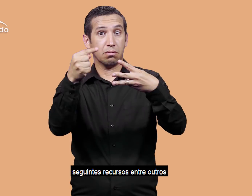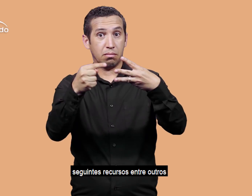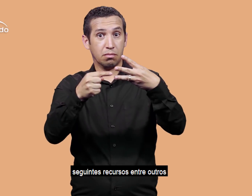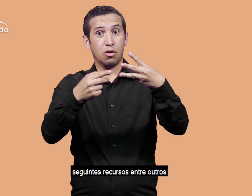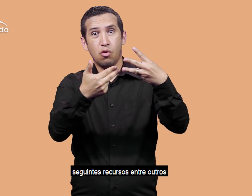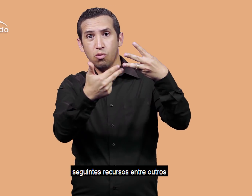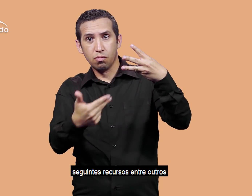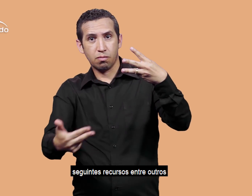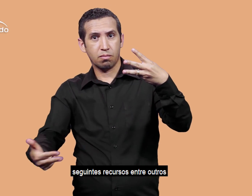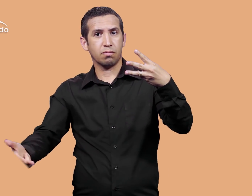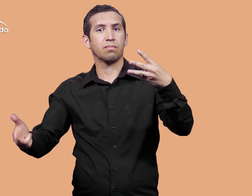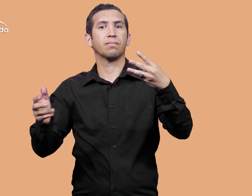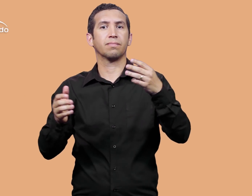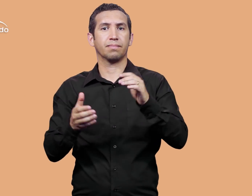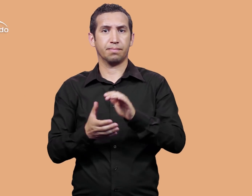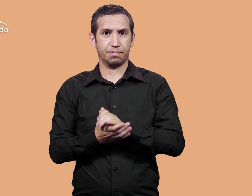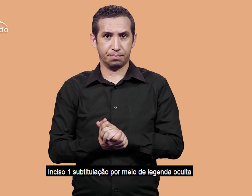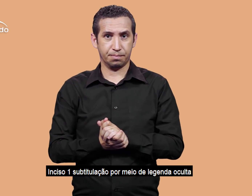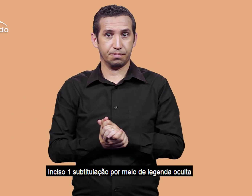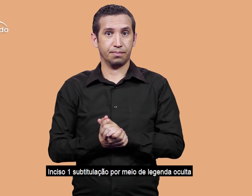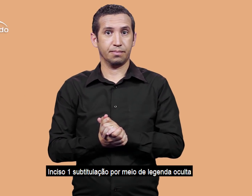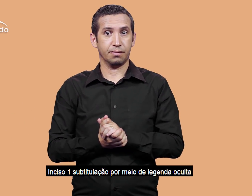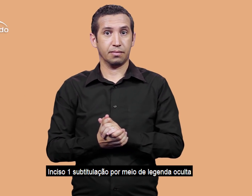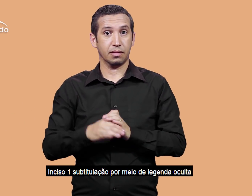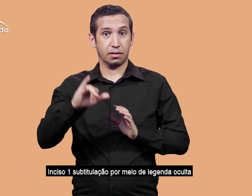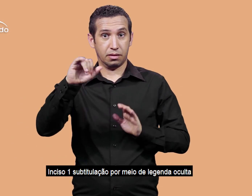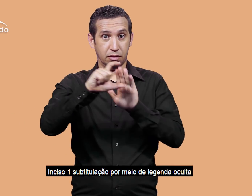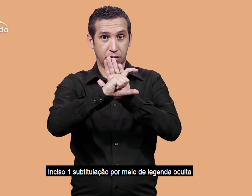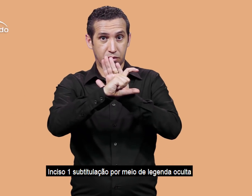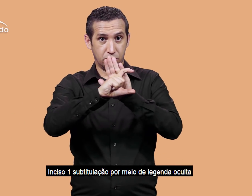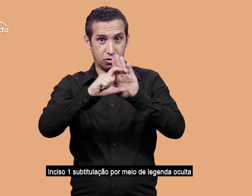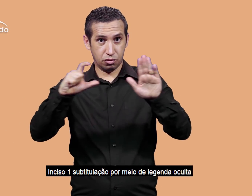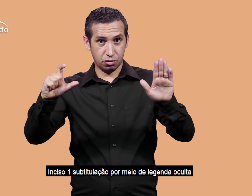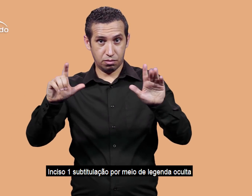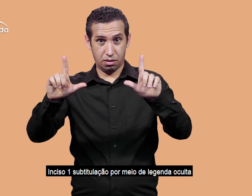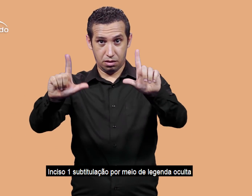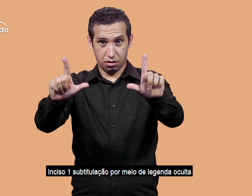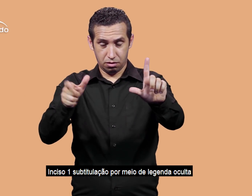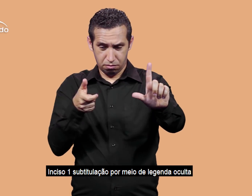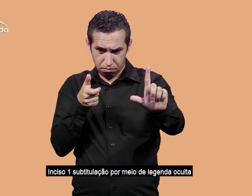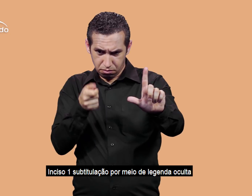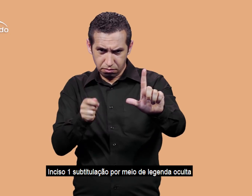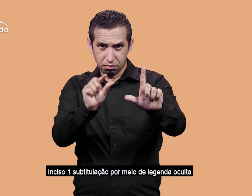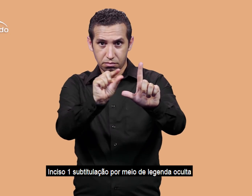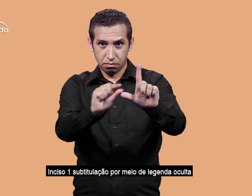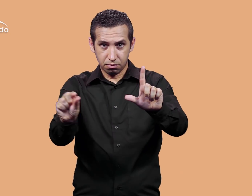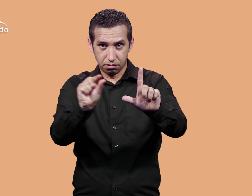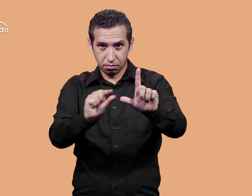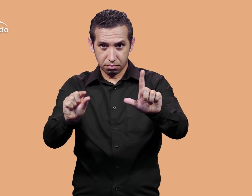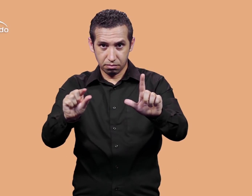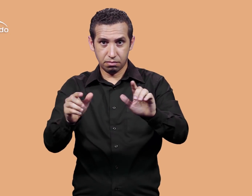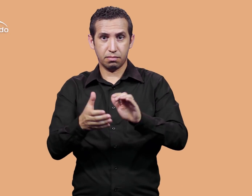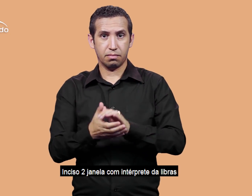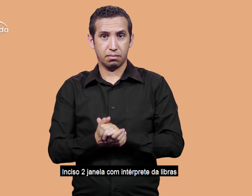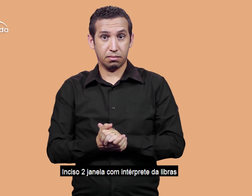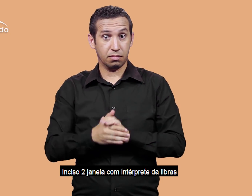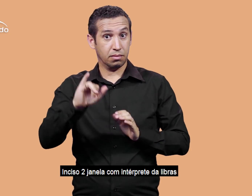outros o inciso 1 subtitulação por meio de legenda oculta inciso